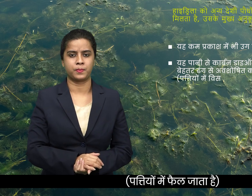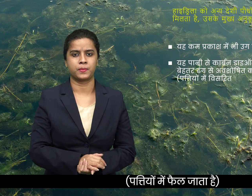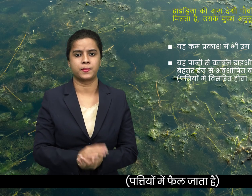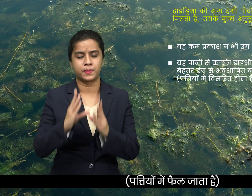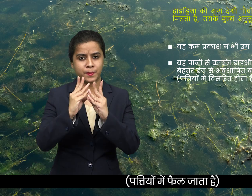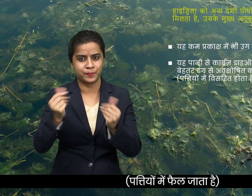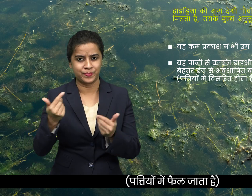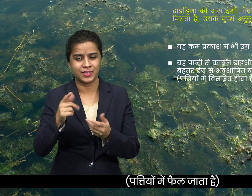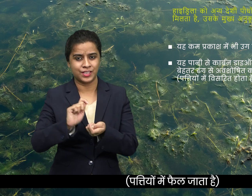पत्तियों में फैल जाता है।